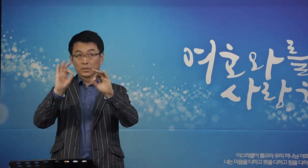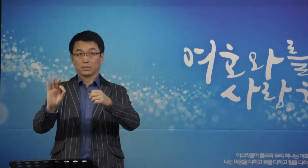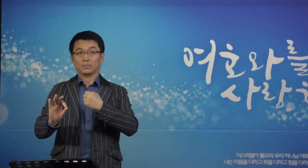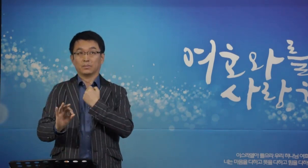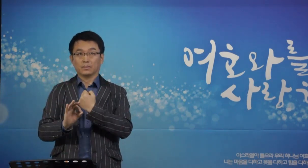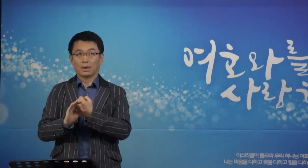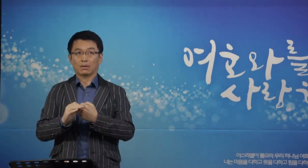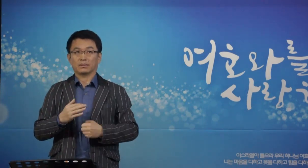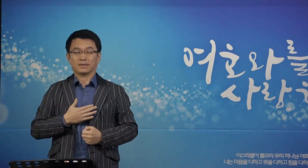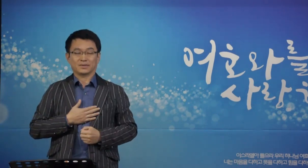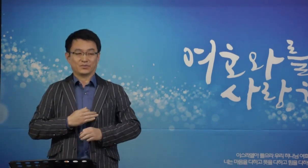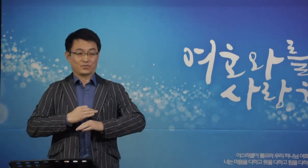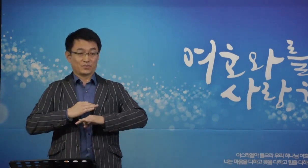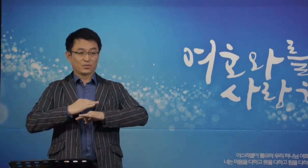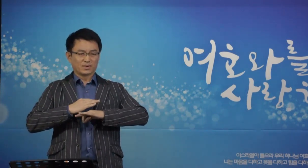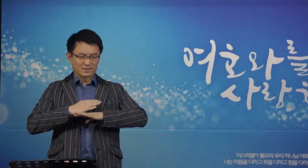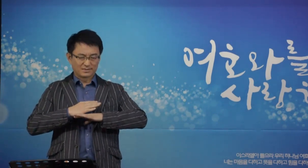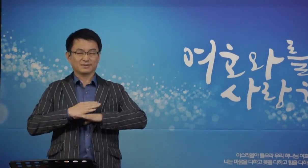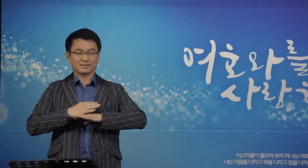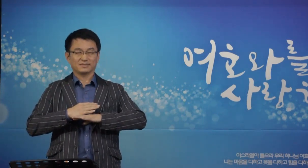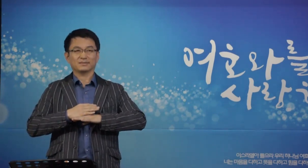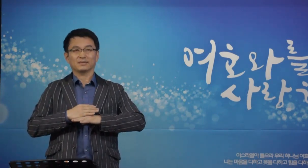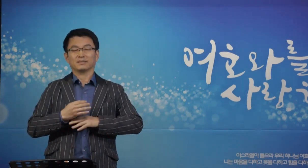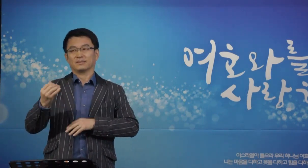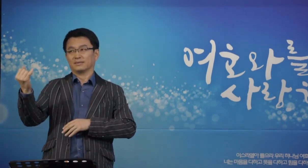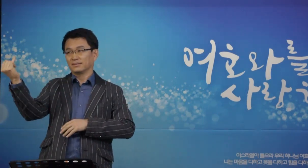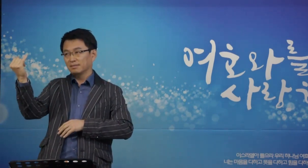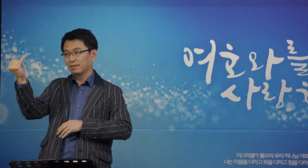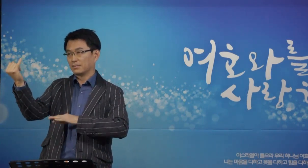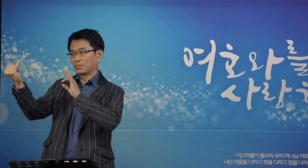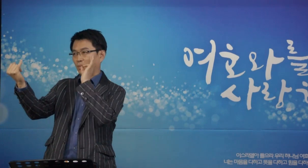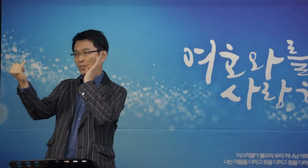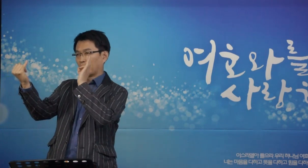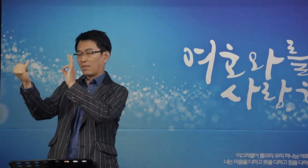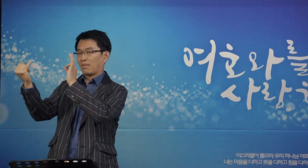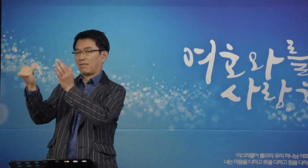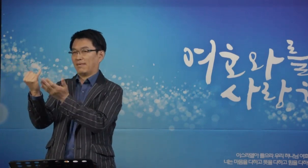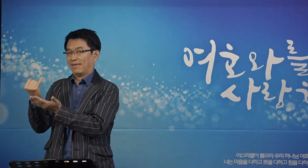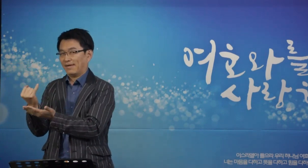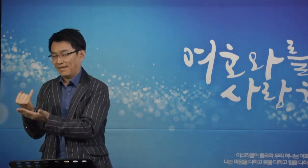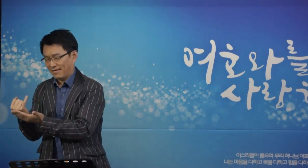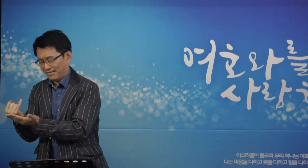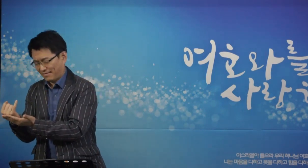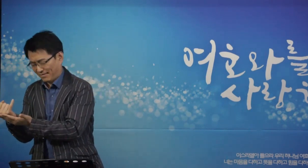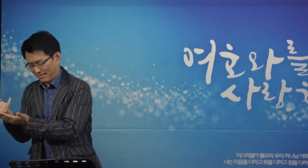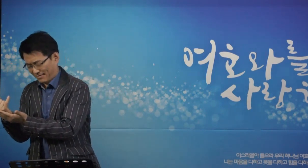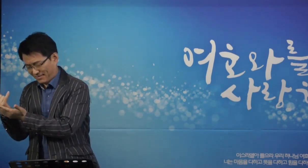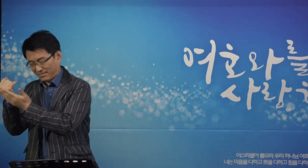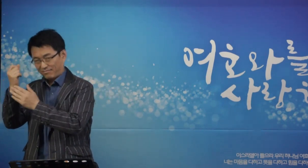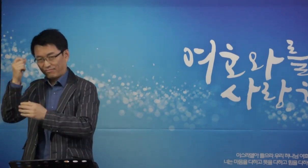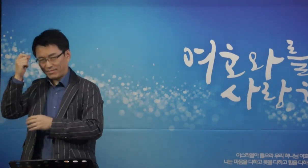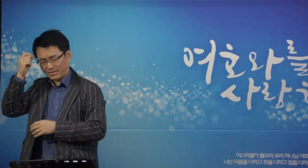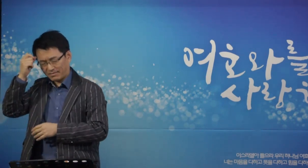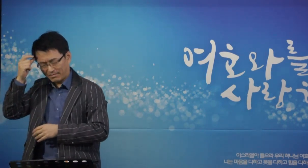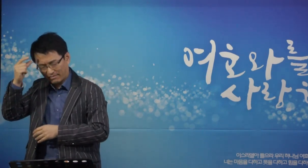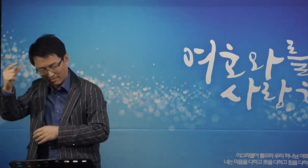성경을 잘 읽어보면 제가 좀 놀라웠던 것은 이 여인을 보고